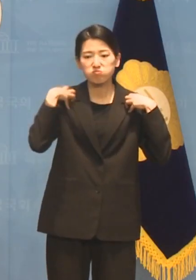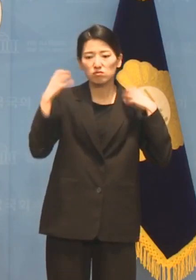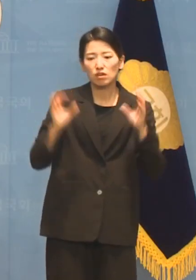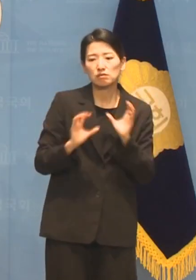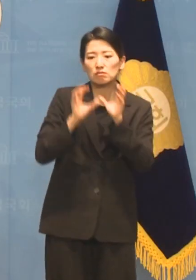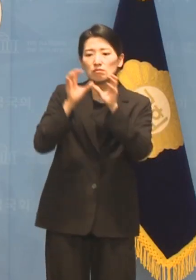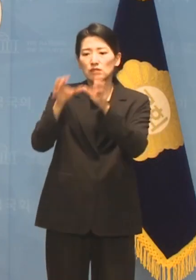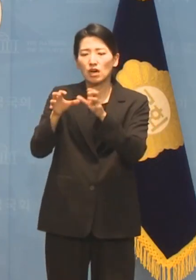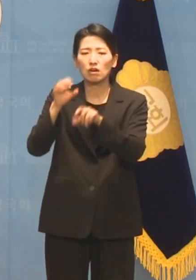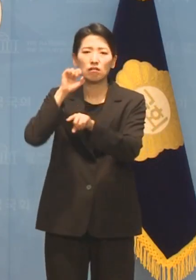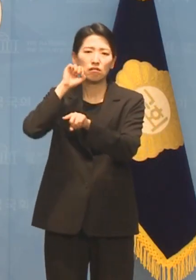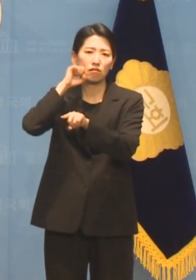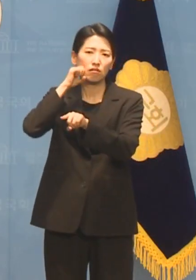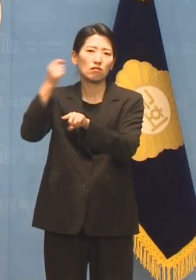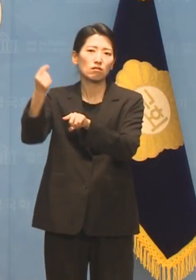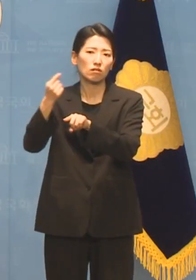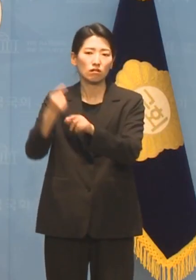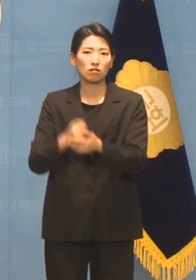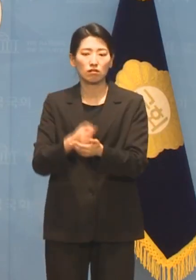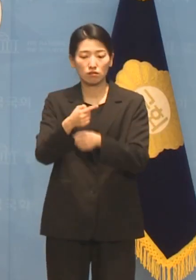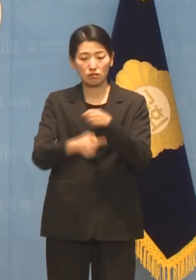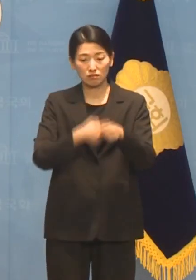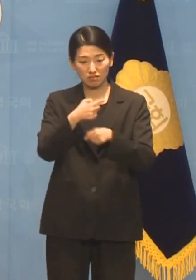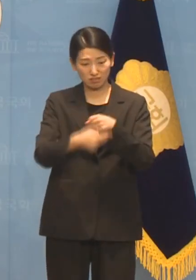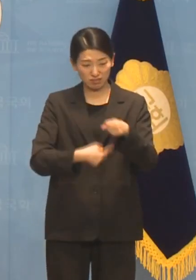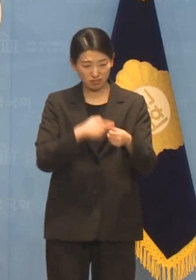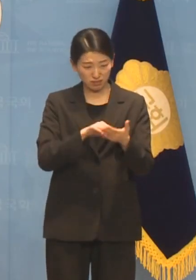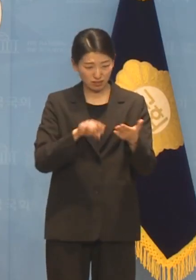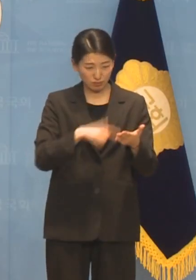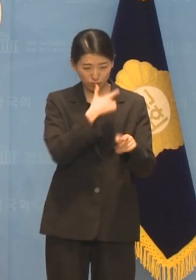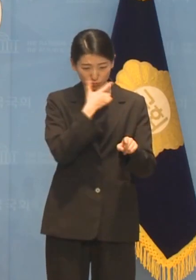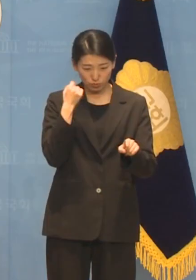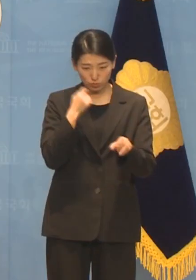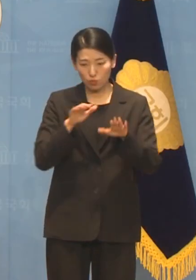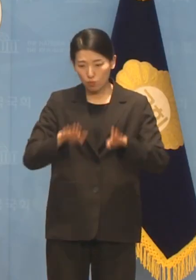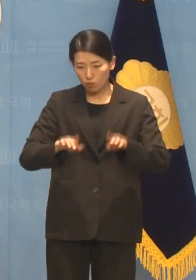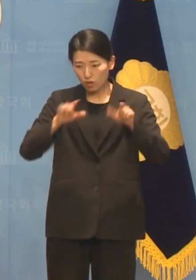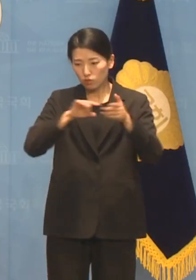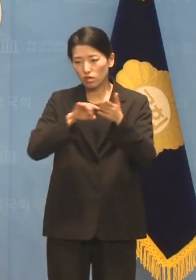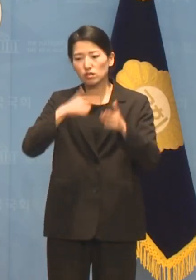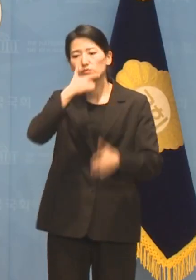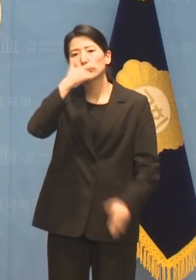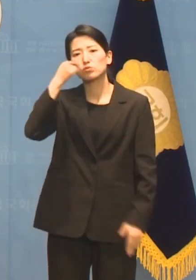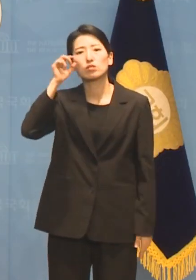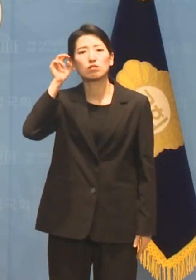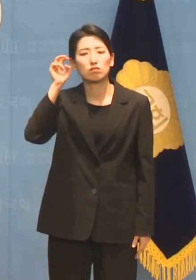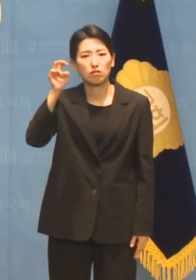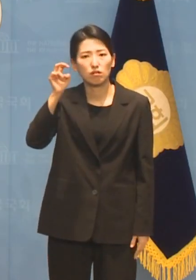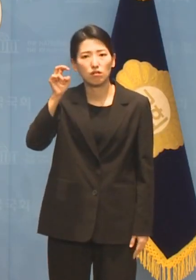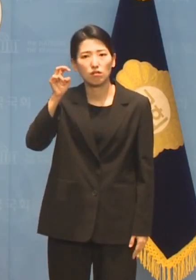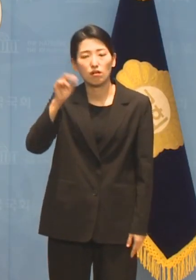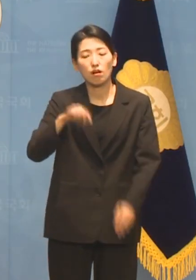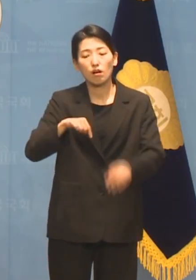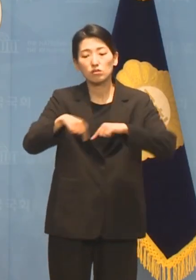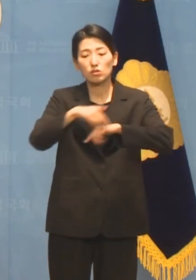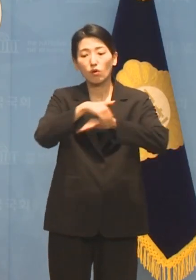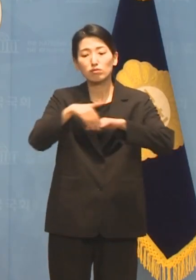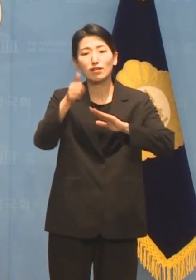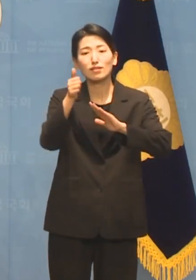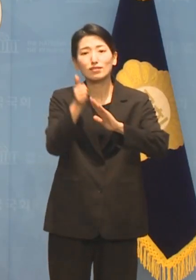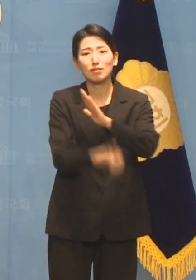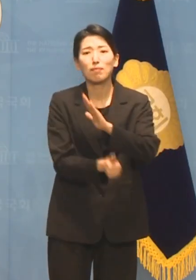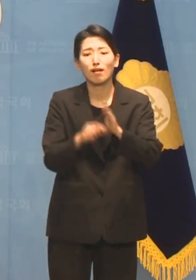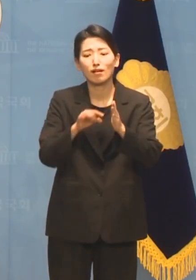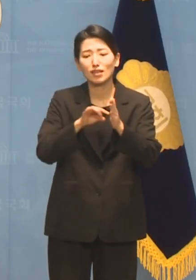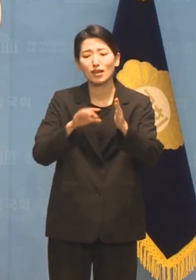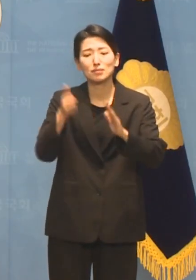2년 연속 이어진 세수 결손이 올해도 예상되는 상황에서 실패한 감세 정책을 거대 양당이 표몰이를